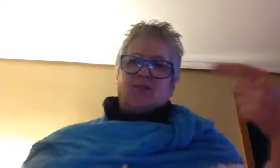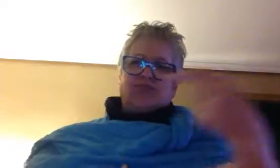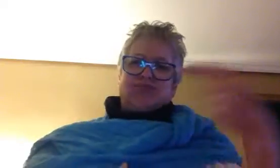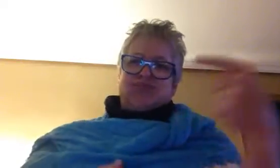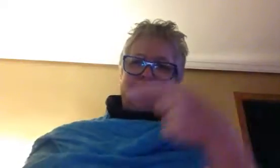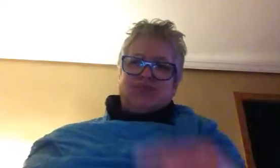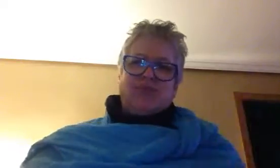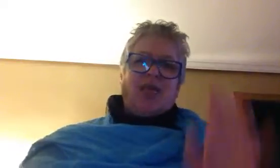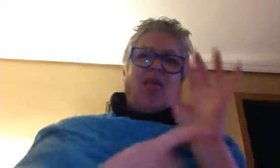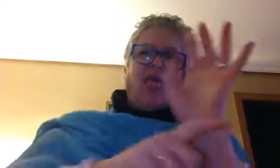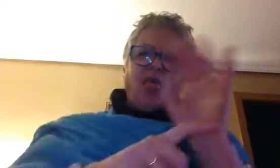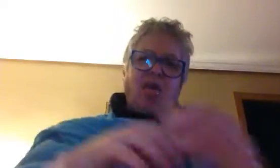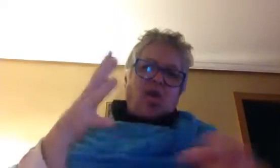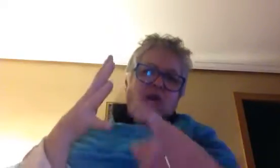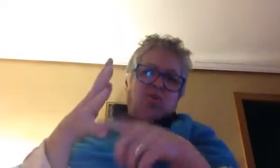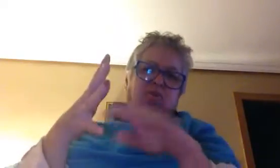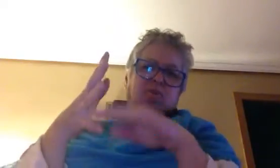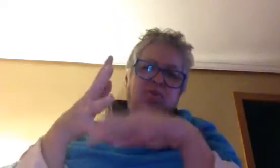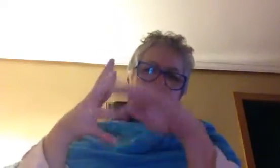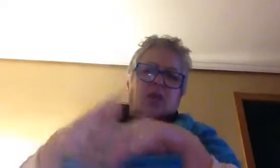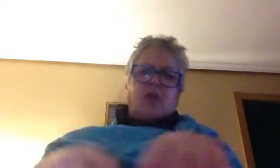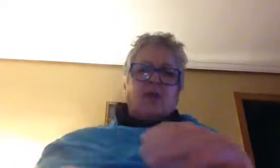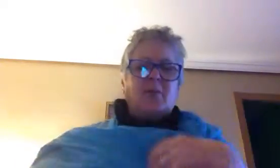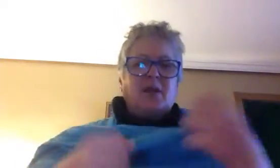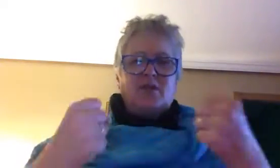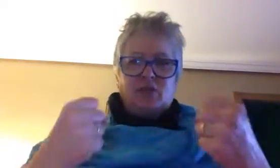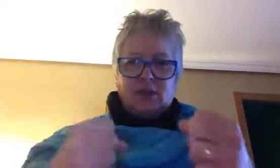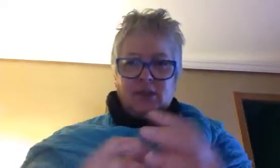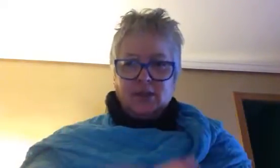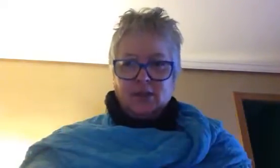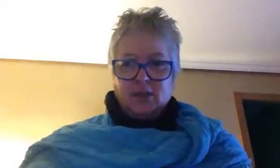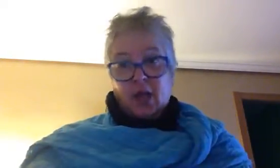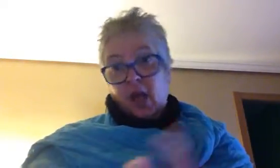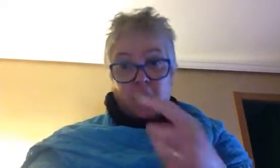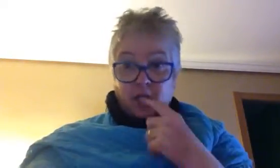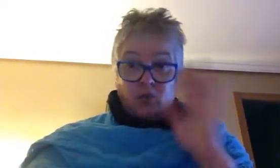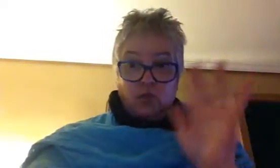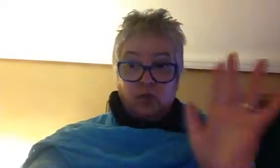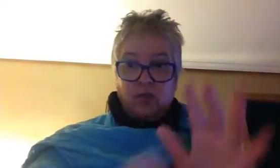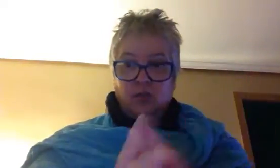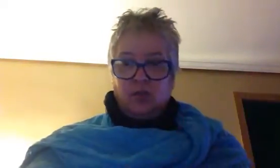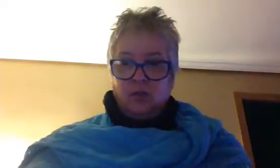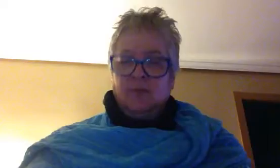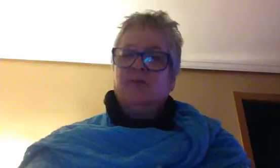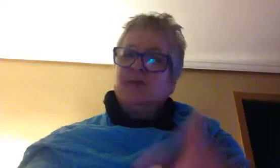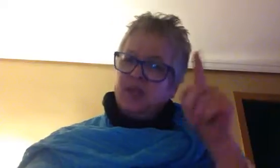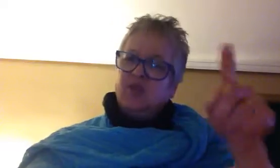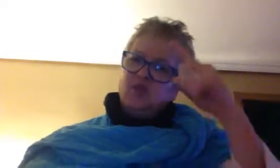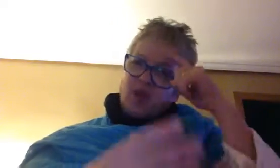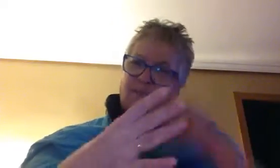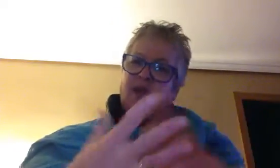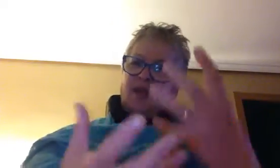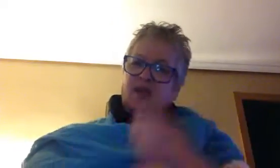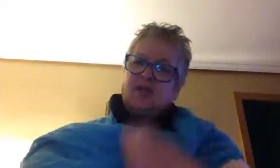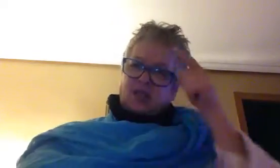Tinder. Vamos a intentar dejar las cosas a un lado, lo que parece irreconciliable,